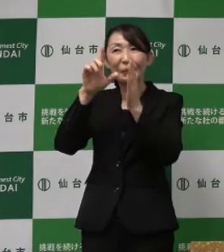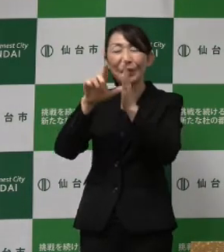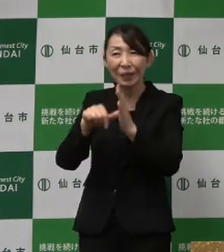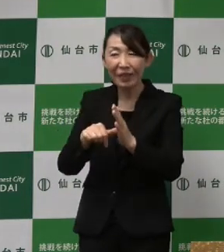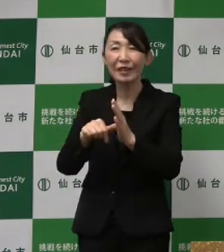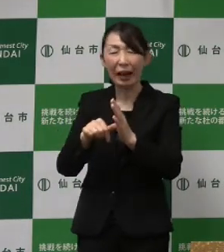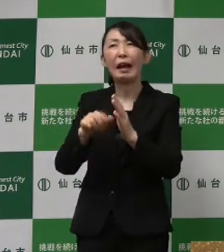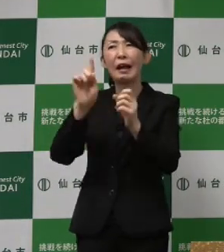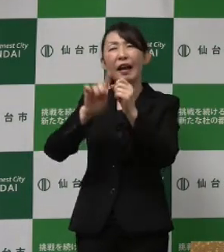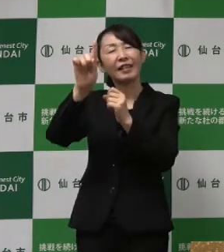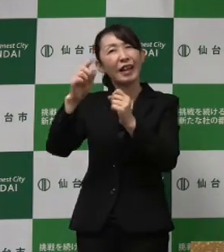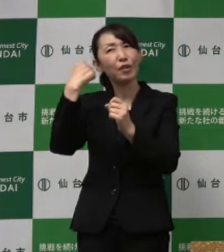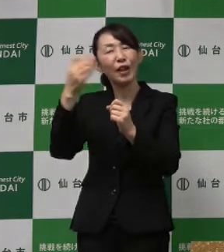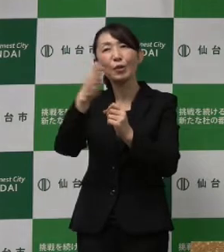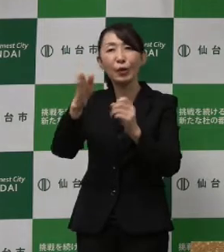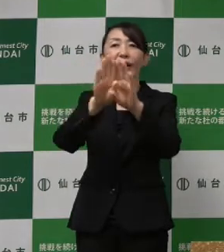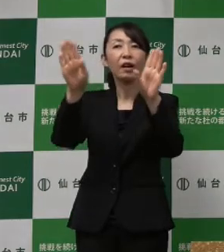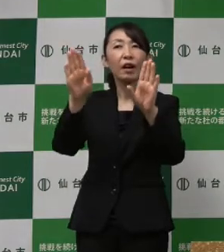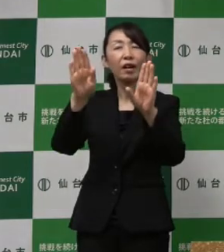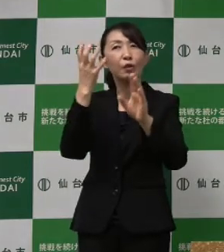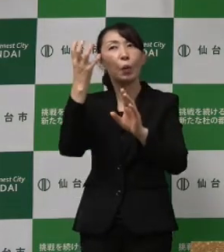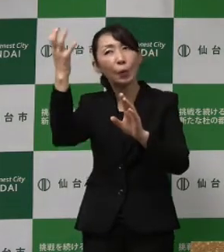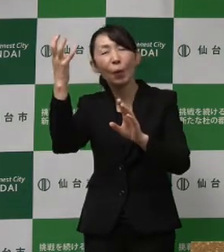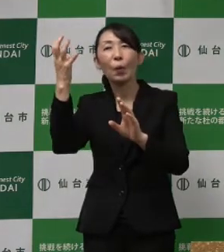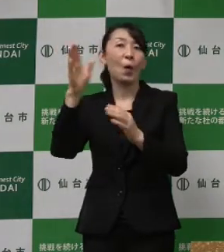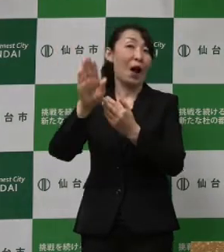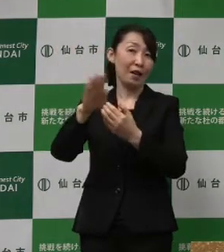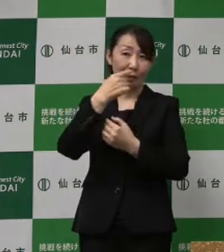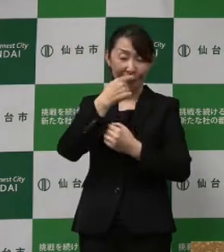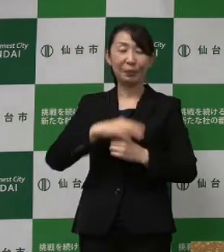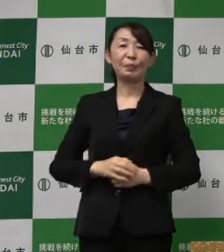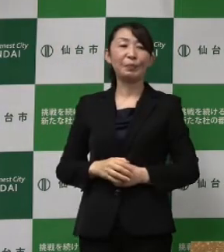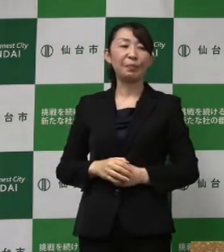地が決定するのではないかということで現段階では想定しております。